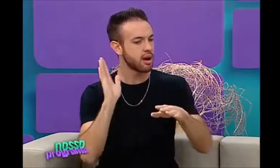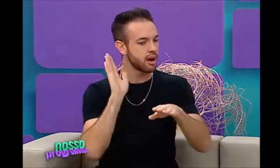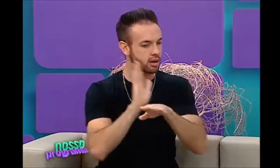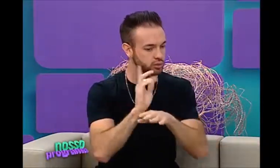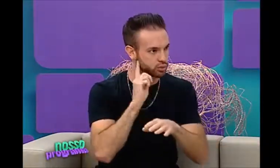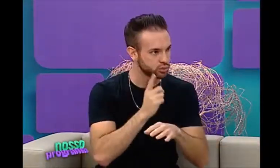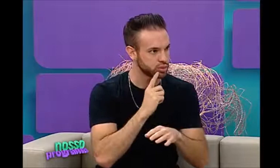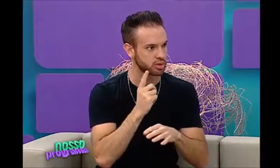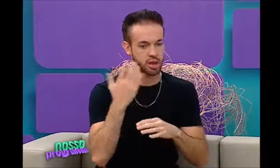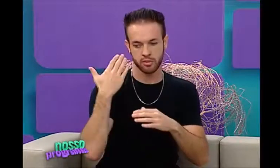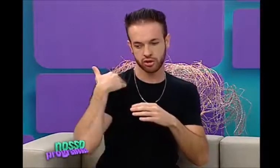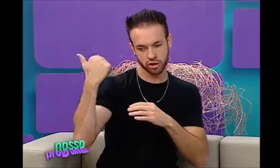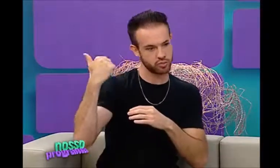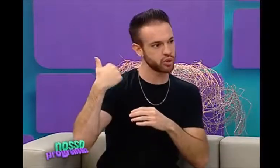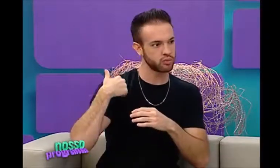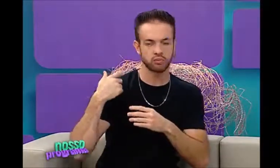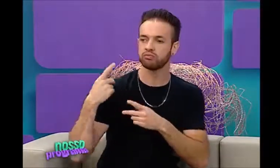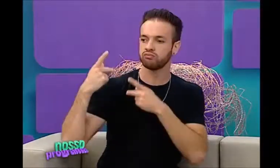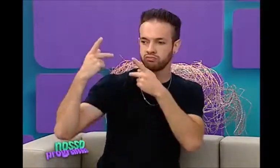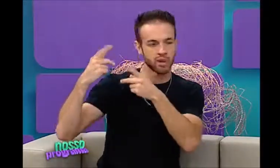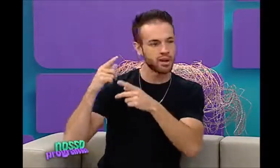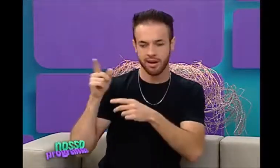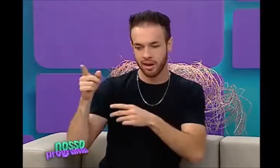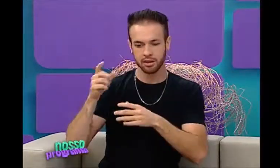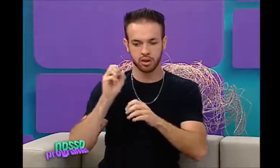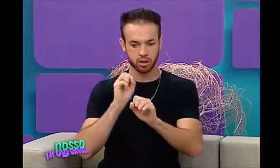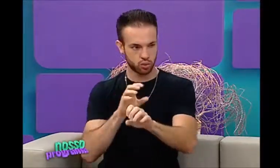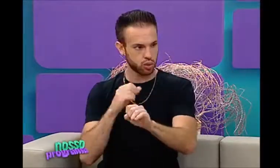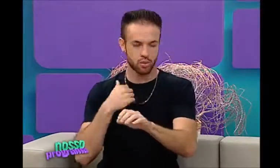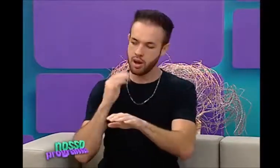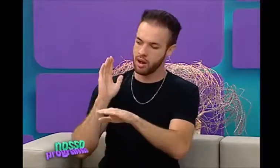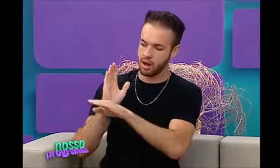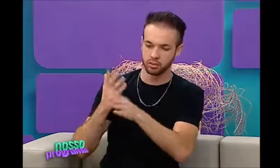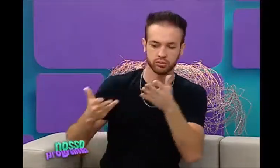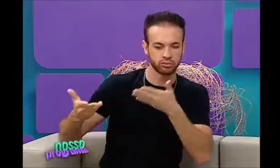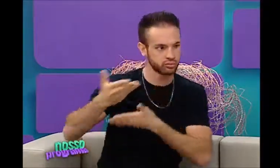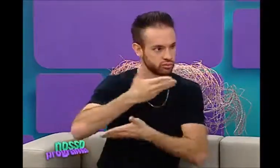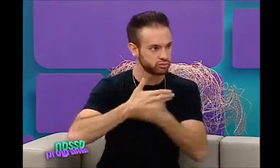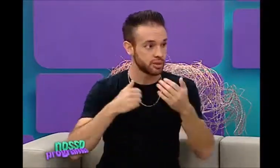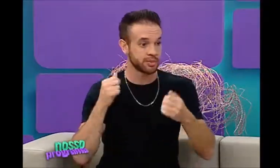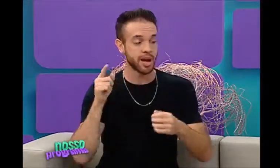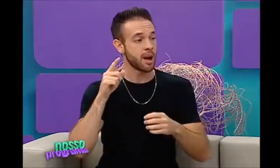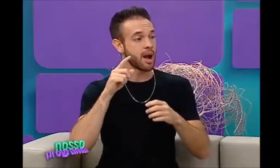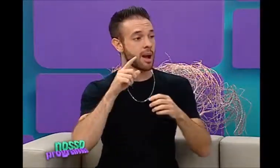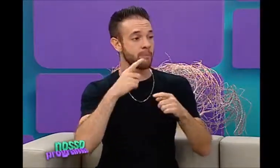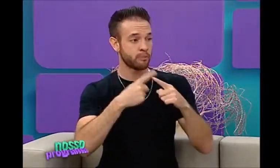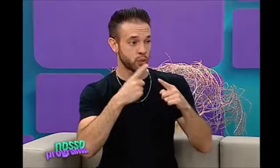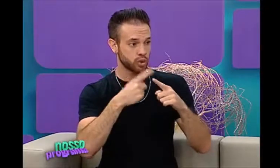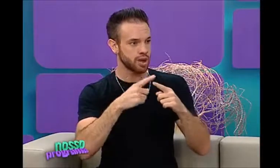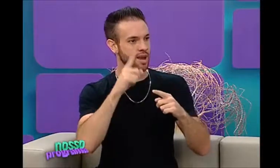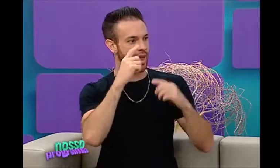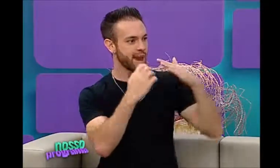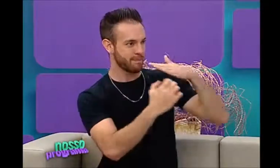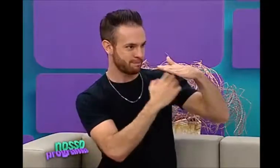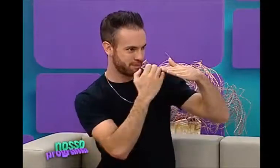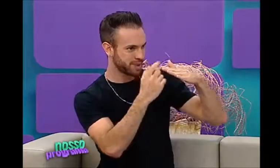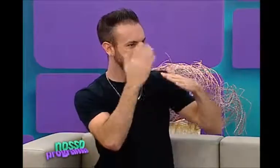a importância da Libras para ajudar o surdo, né? Chamar, para trabalhar, para ajudar e ter essa troca de informações, tanto surdo quanto